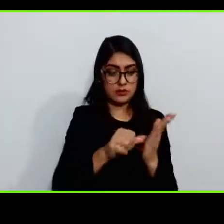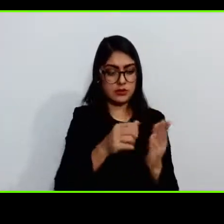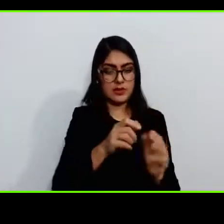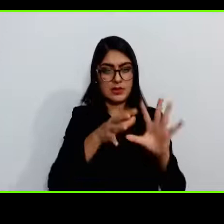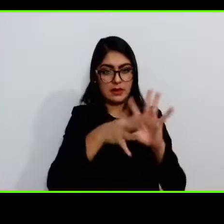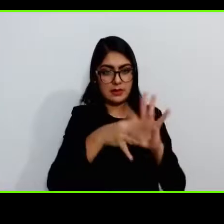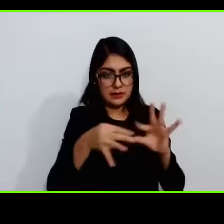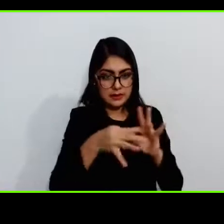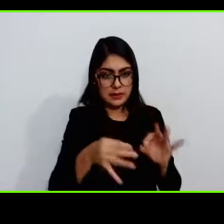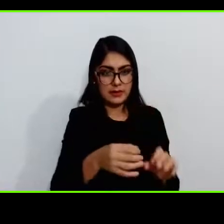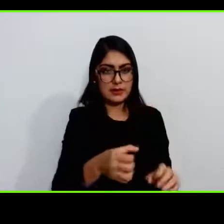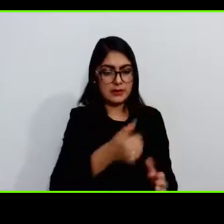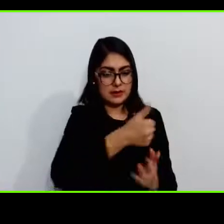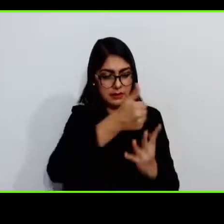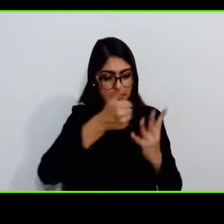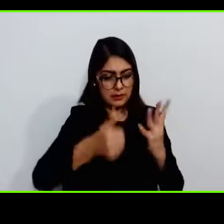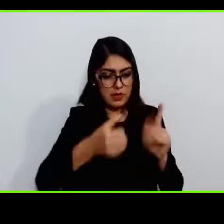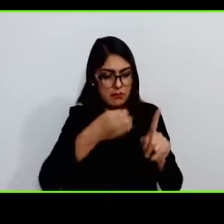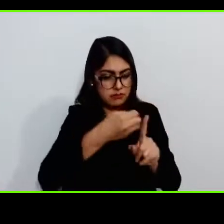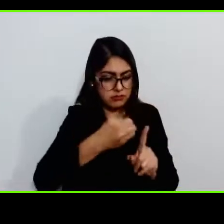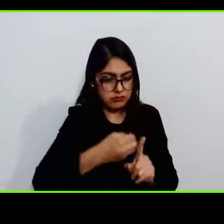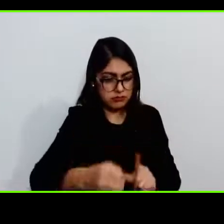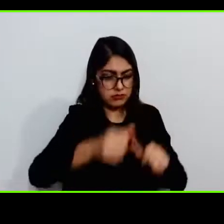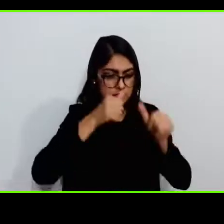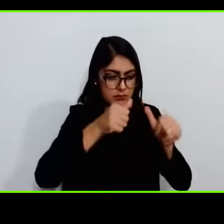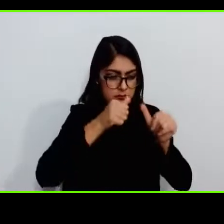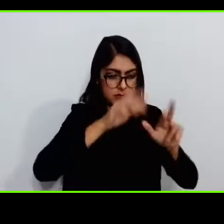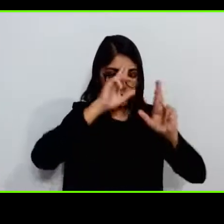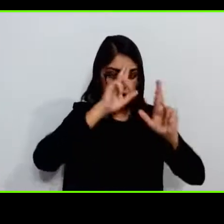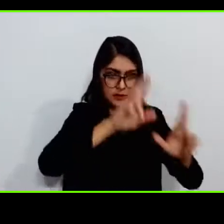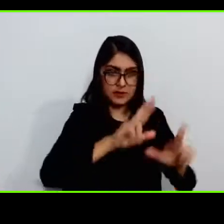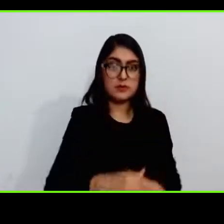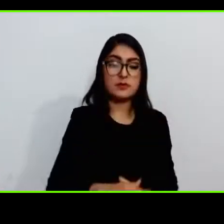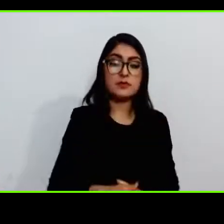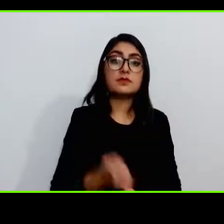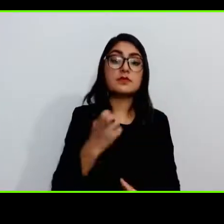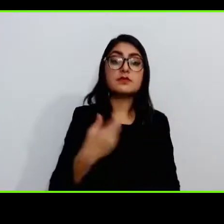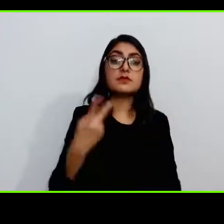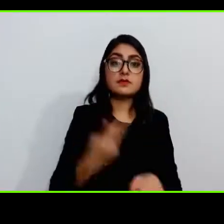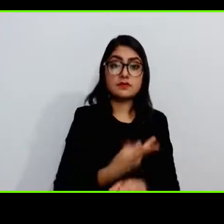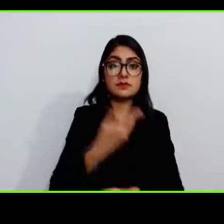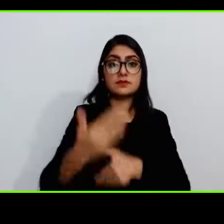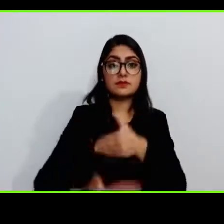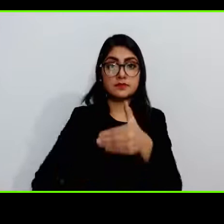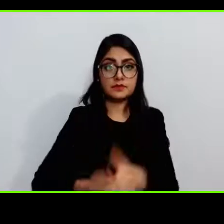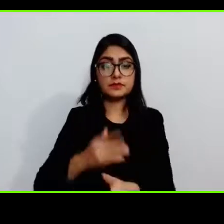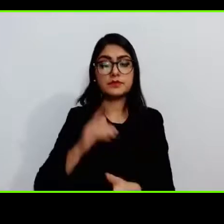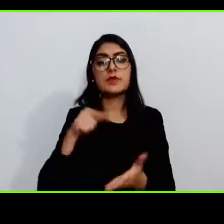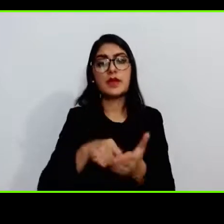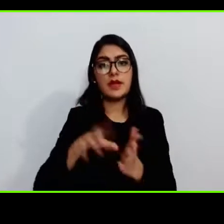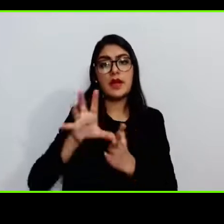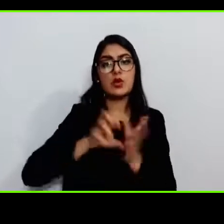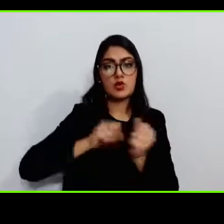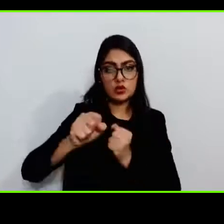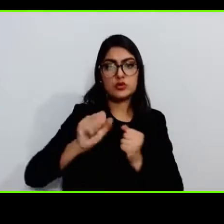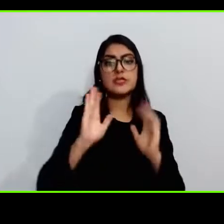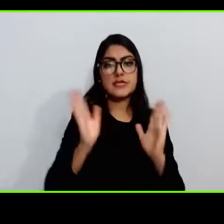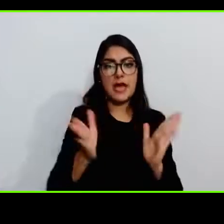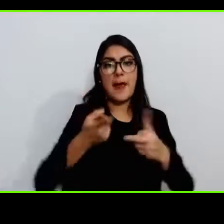digamos, de la importancia del Estado de Derecho, conlleva a su vez que la Constitución se convierta en una norma vinculante, en una norma suprema.